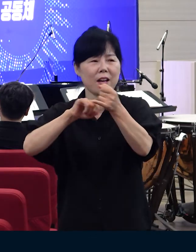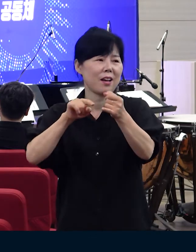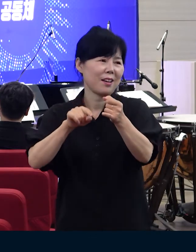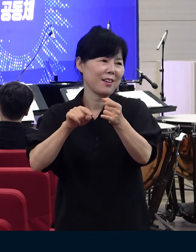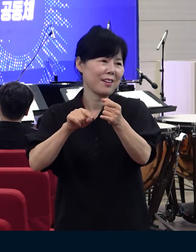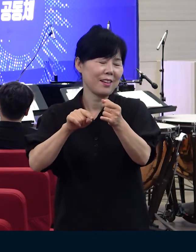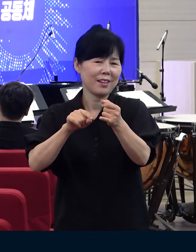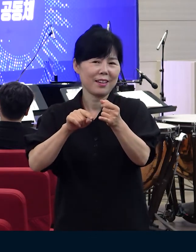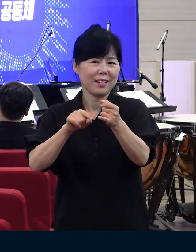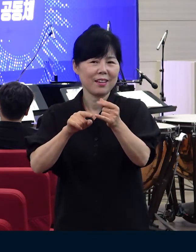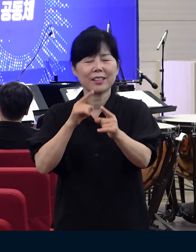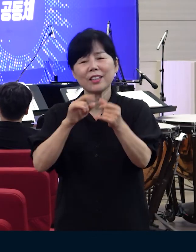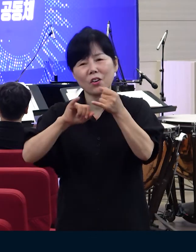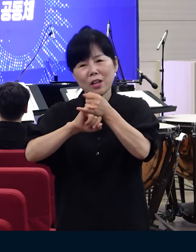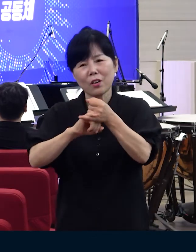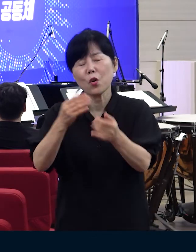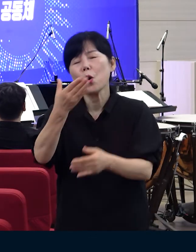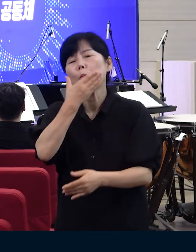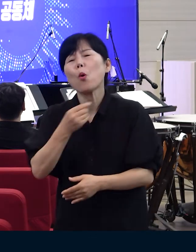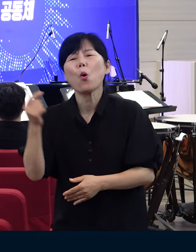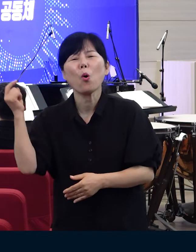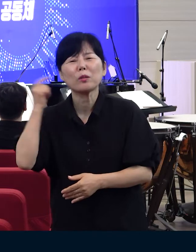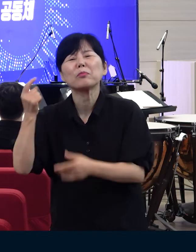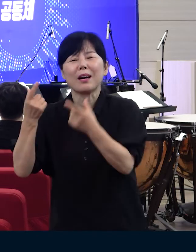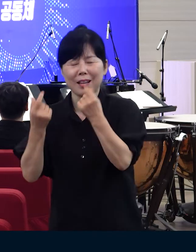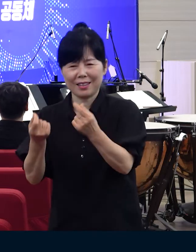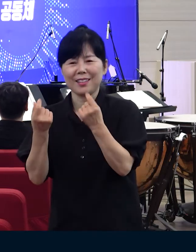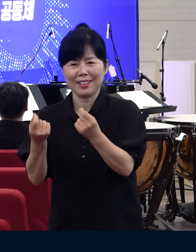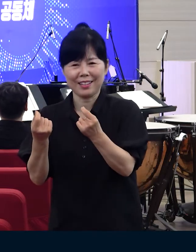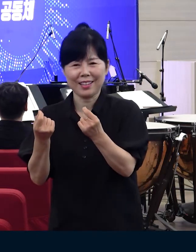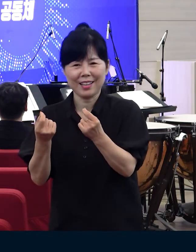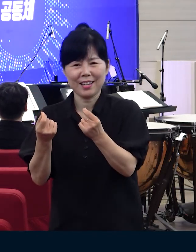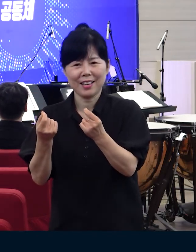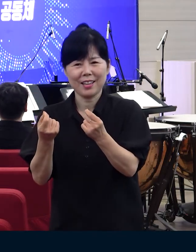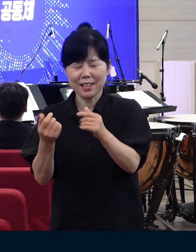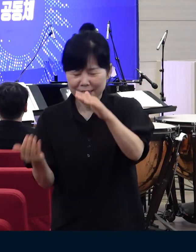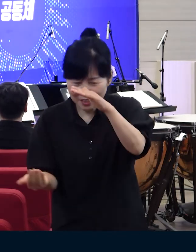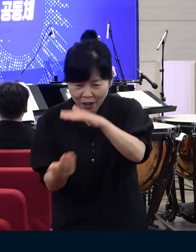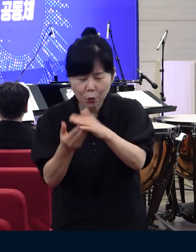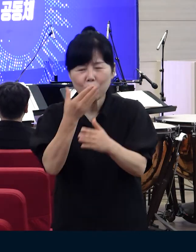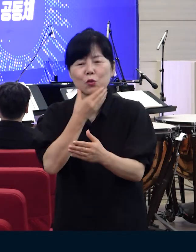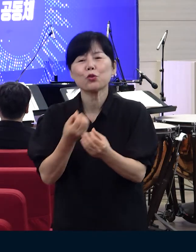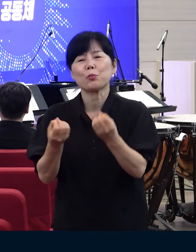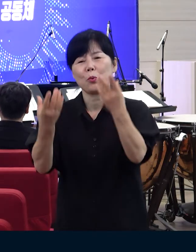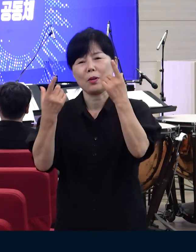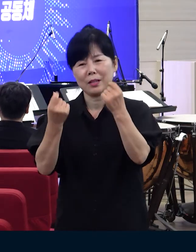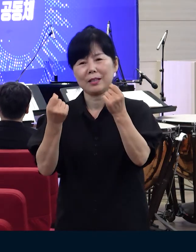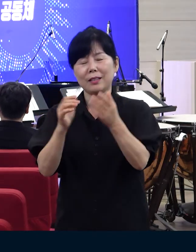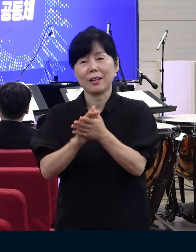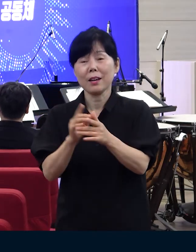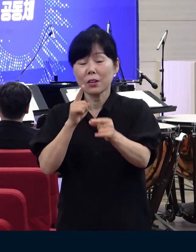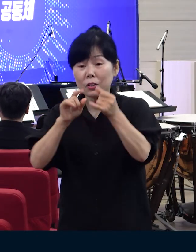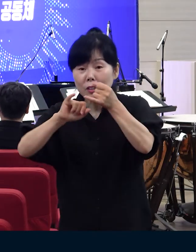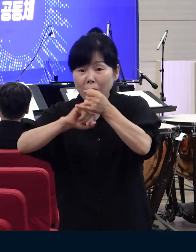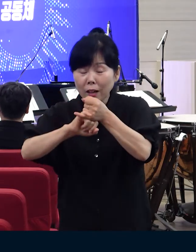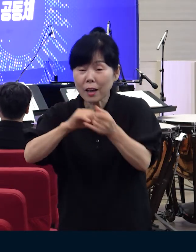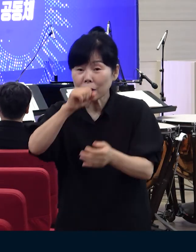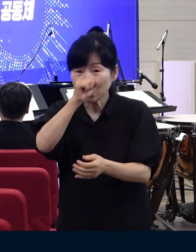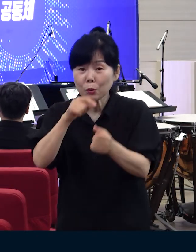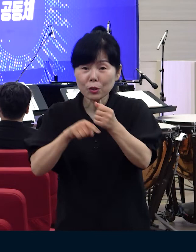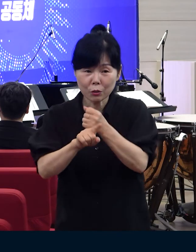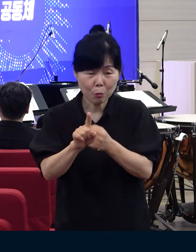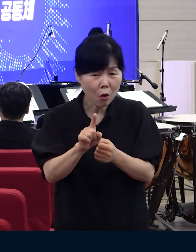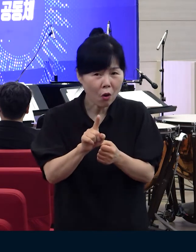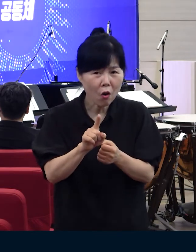그 복음이 되는 진짜 이유가 바로 이거예요. 여러분, 정확히 들으세요. 언약이 주어지면요,